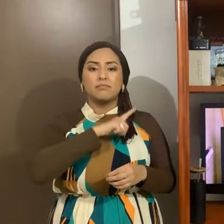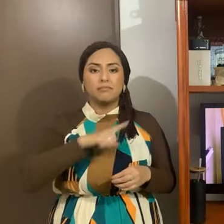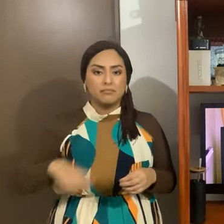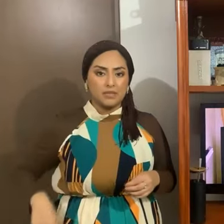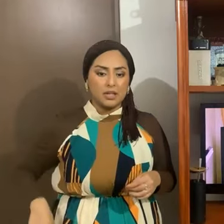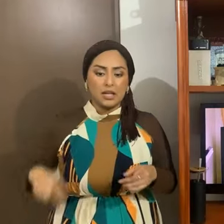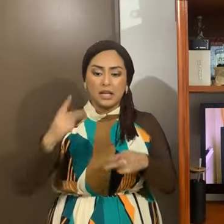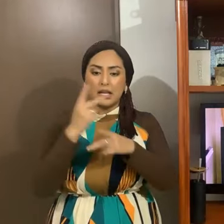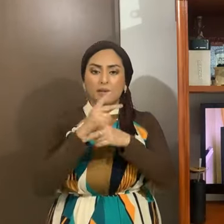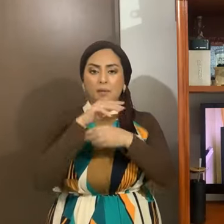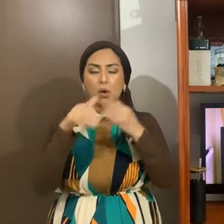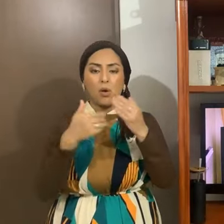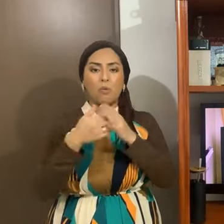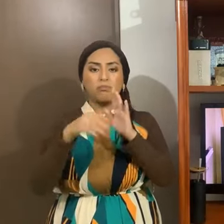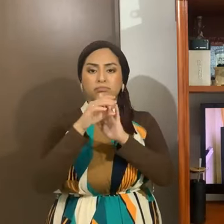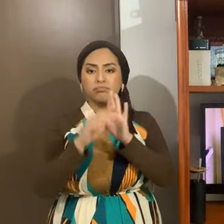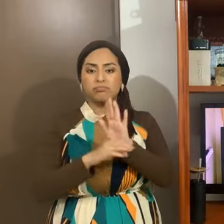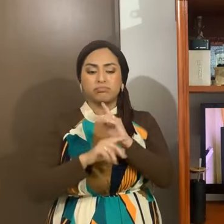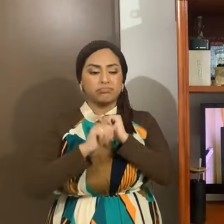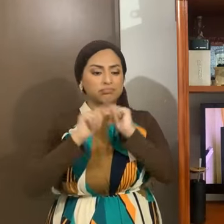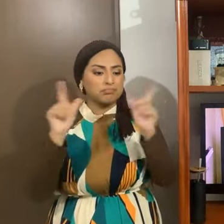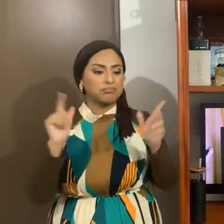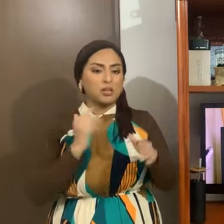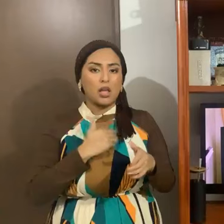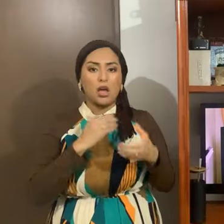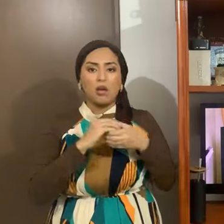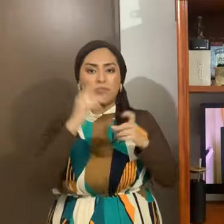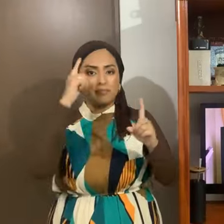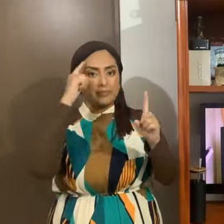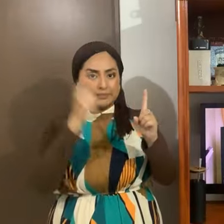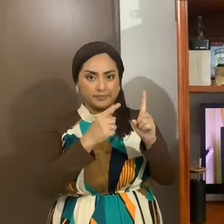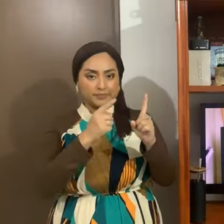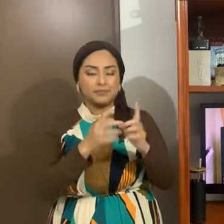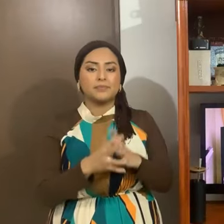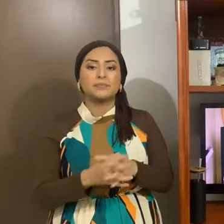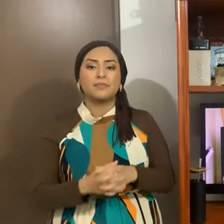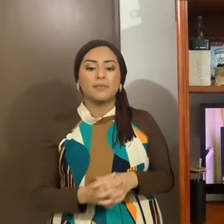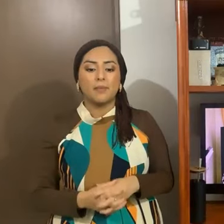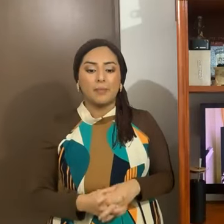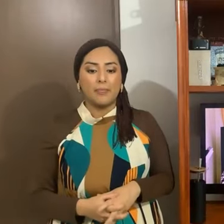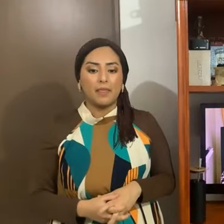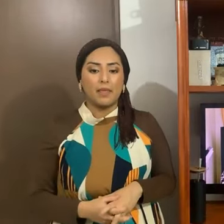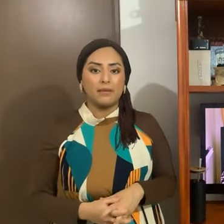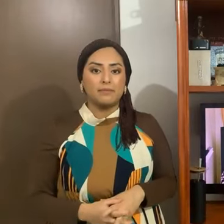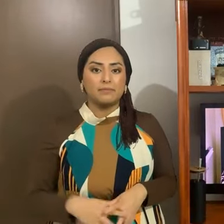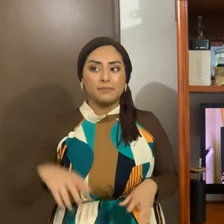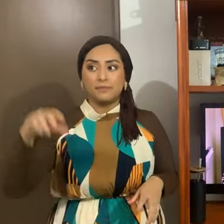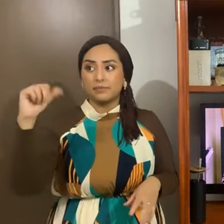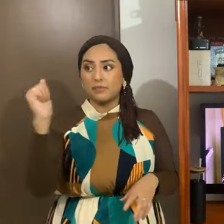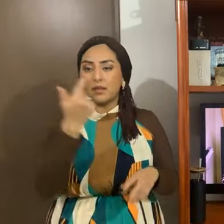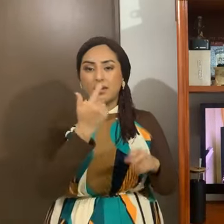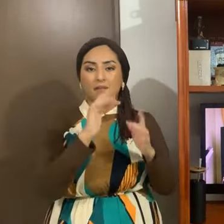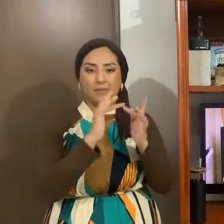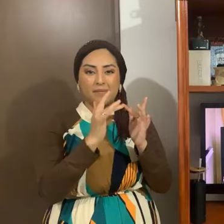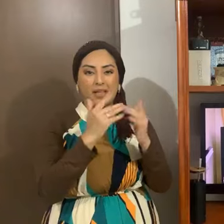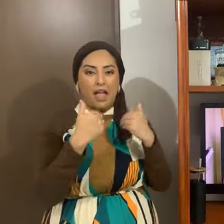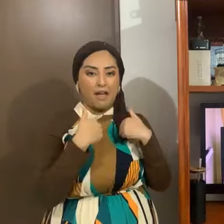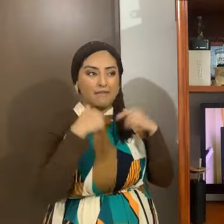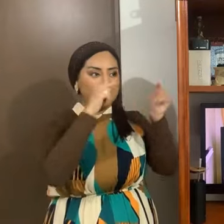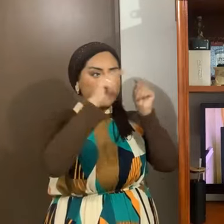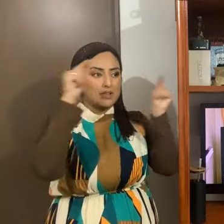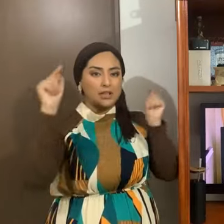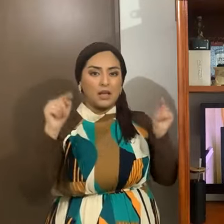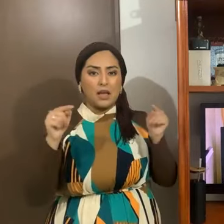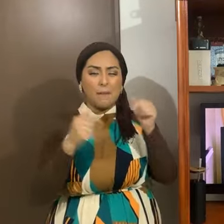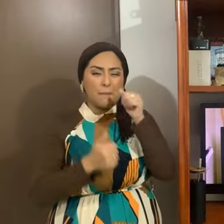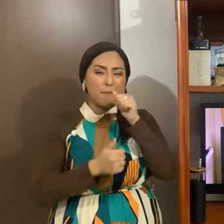y guarden todos los mandamientos. Esa es nuestra única finalidad, pero hablo en general, en términos generales. De todas las redes sociales, lo que más